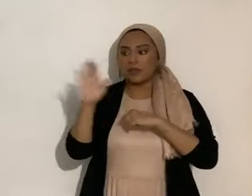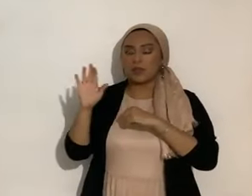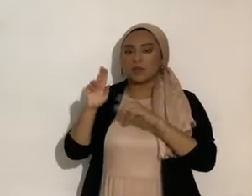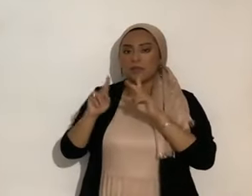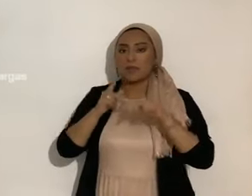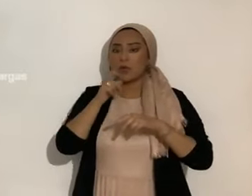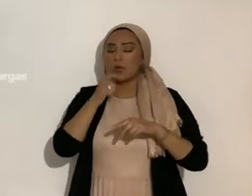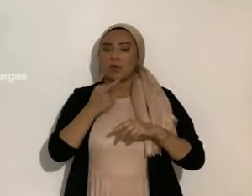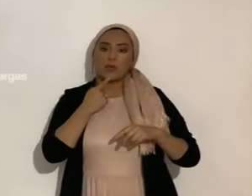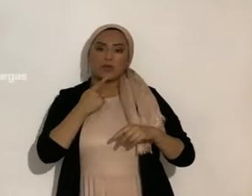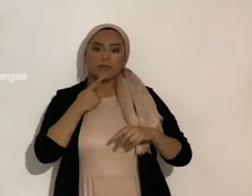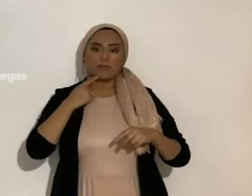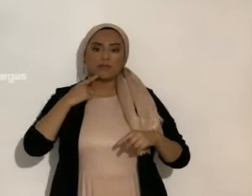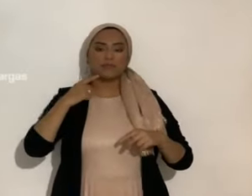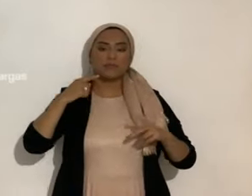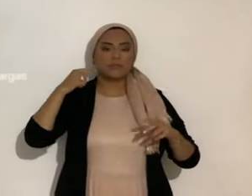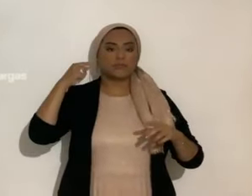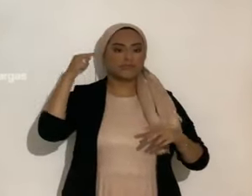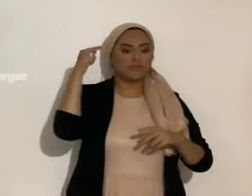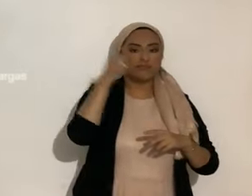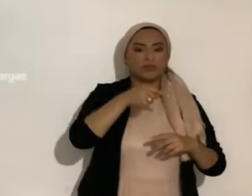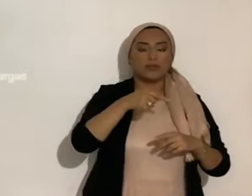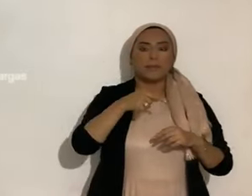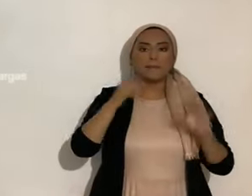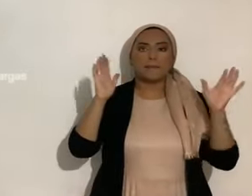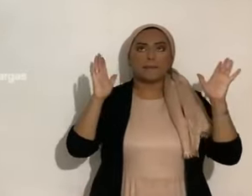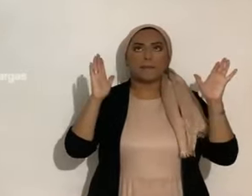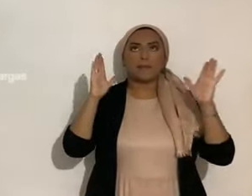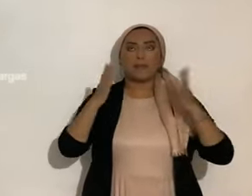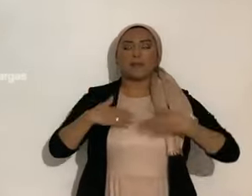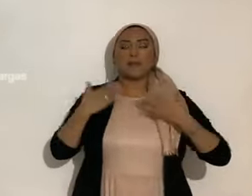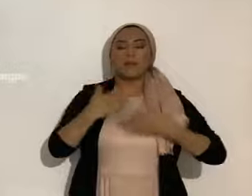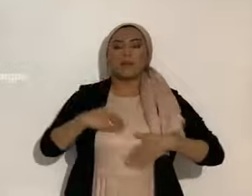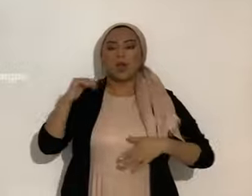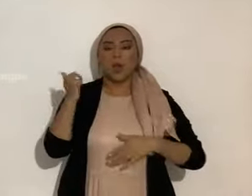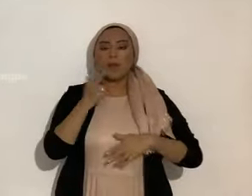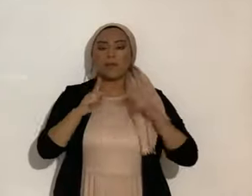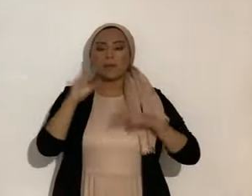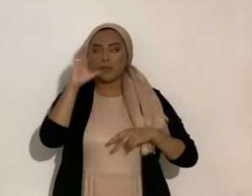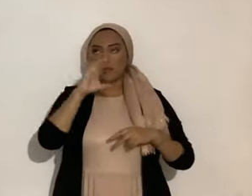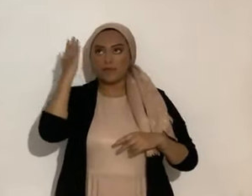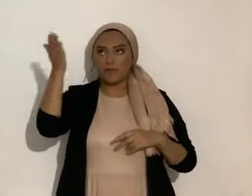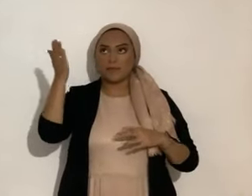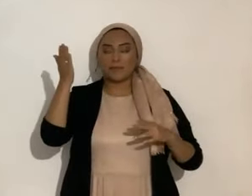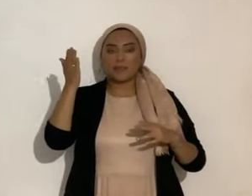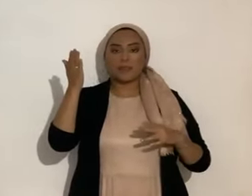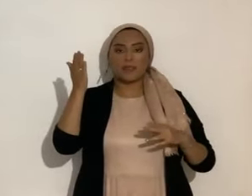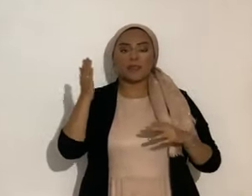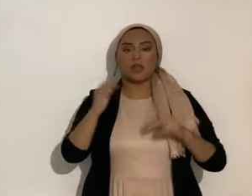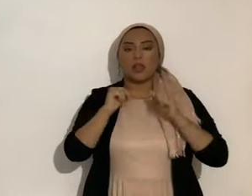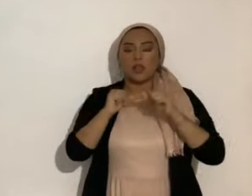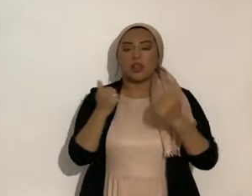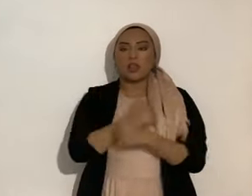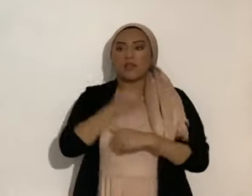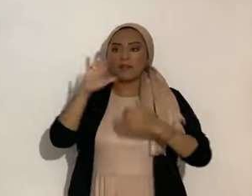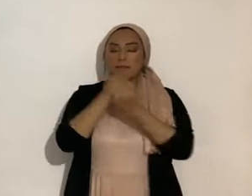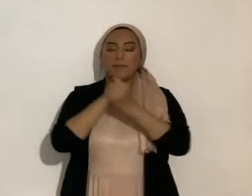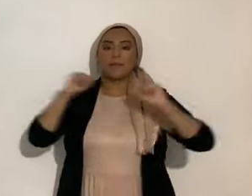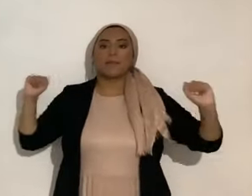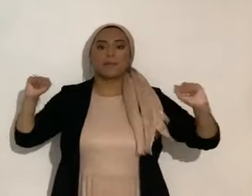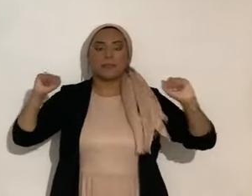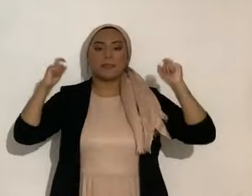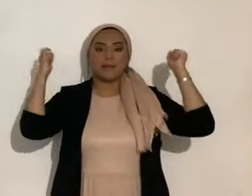dicen, gócense y alegres en ti todos los que te buscan. Y digan siempre los que aman tu salvación.